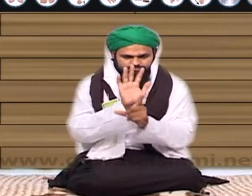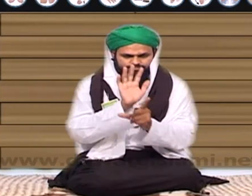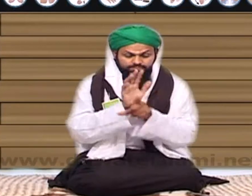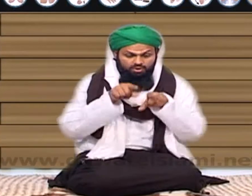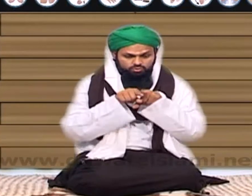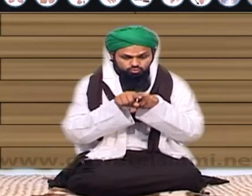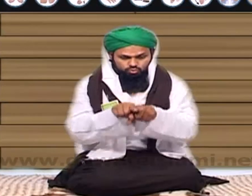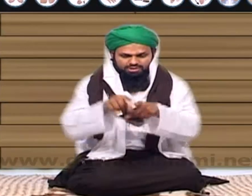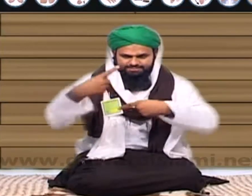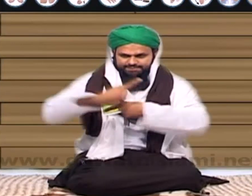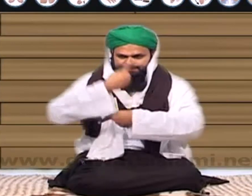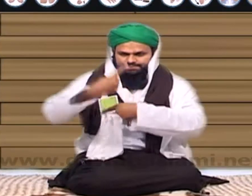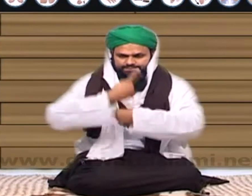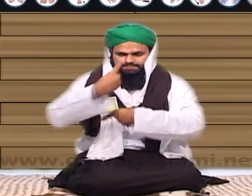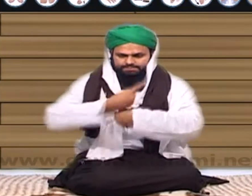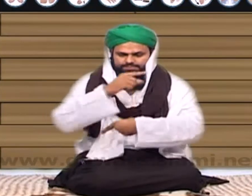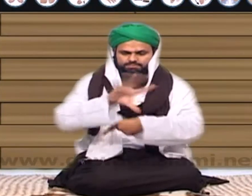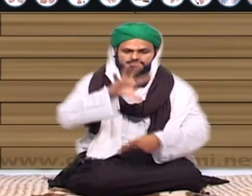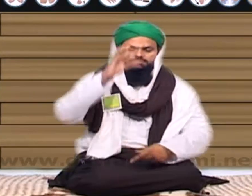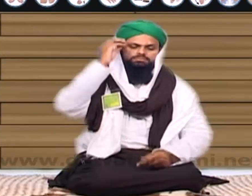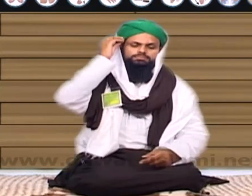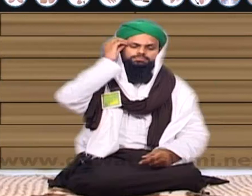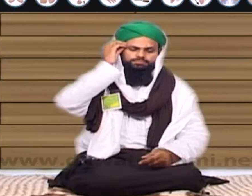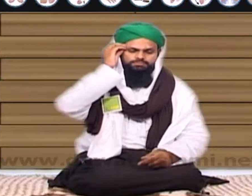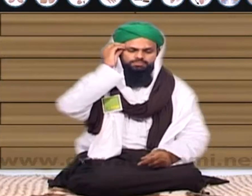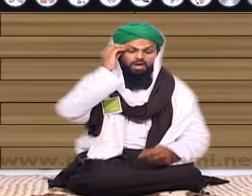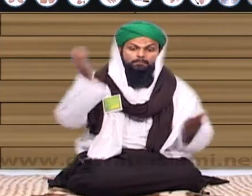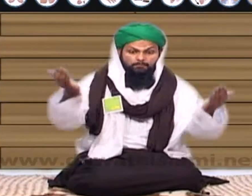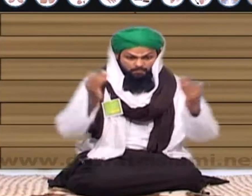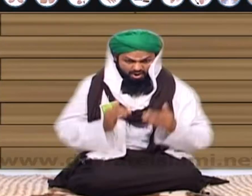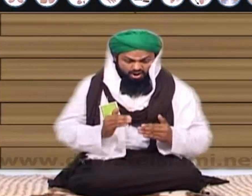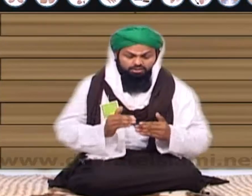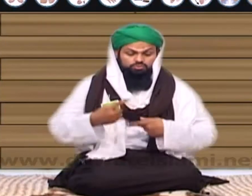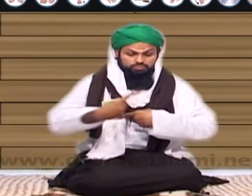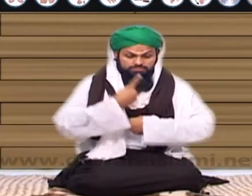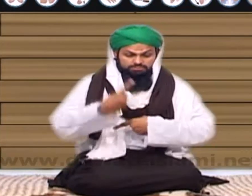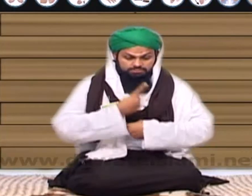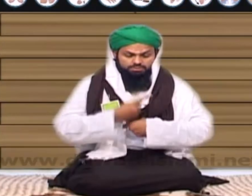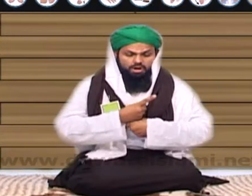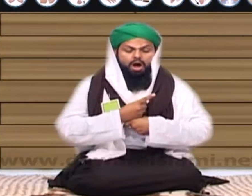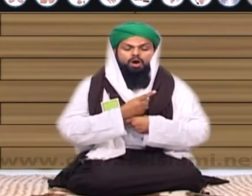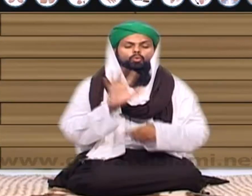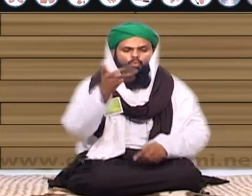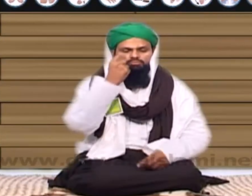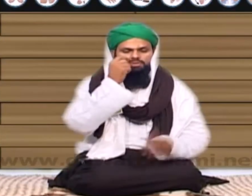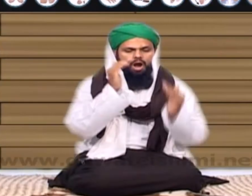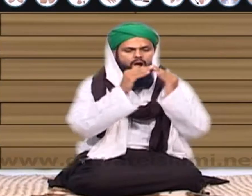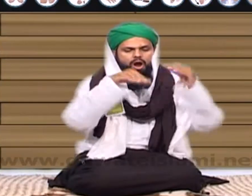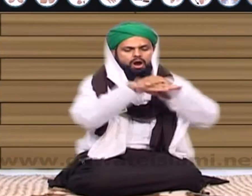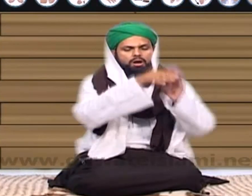رہیں گے، سنتیں انشاءاللہ سیکھتے چلے جائیں گے، مگر یہ کہ ہم آئیں گے تو سیکھیں گے۔ طالب علم اگر گھر